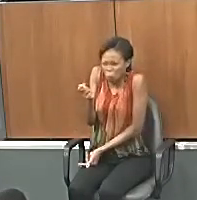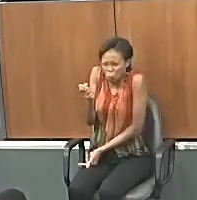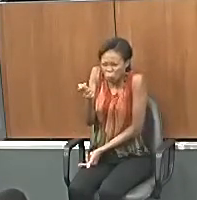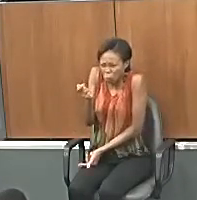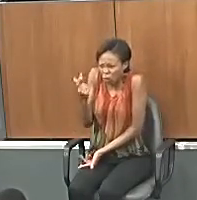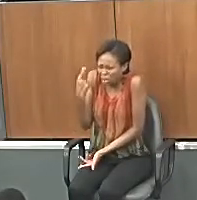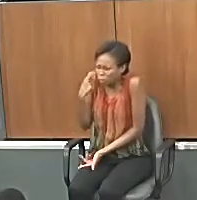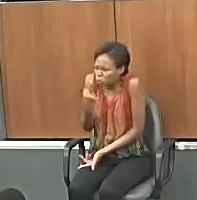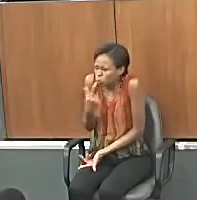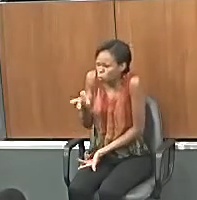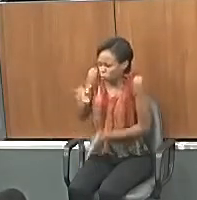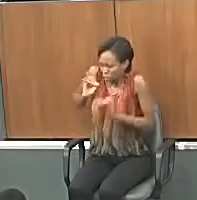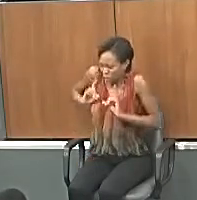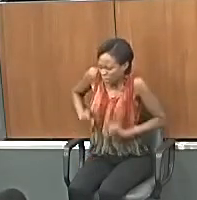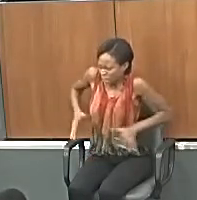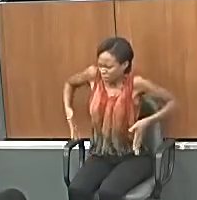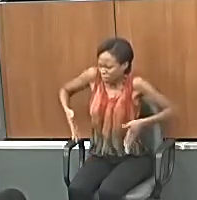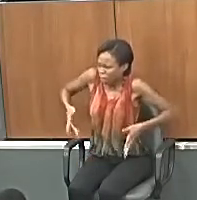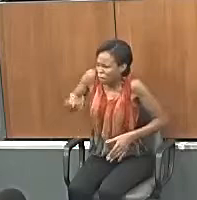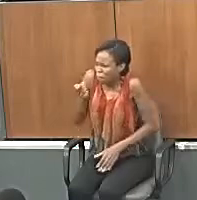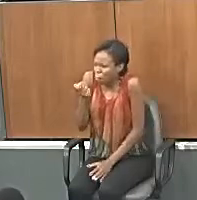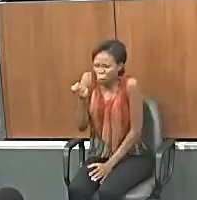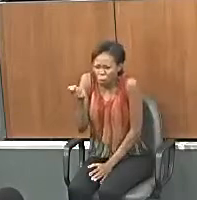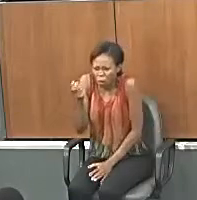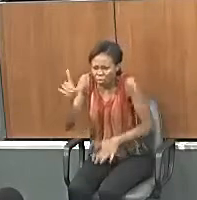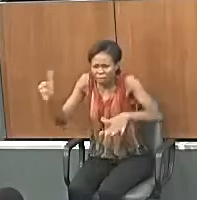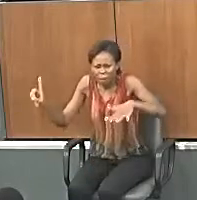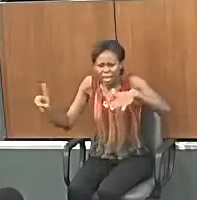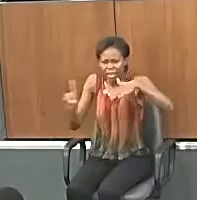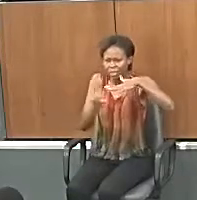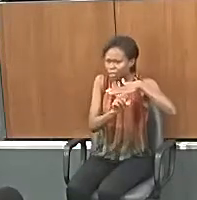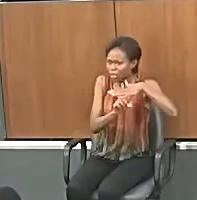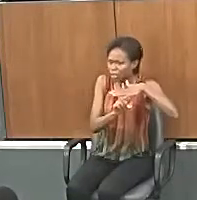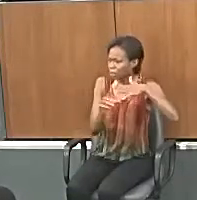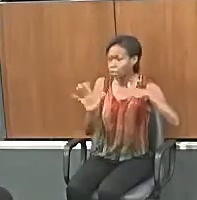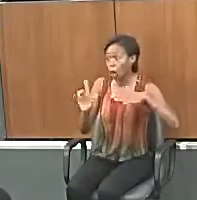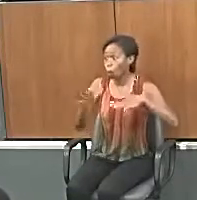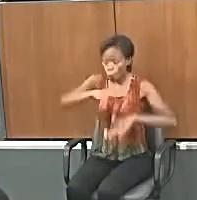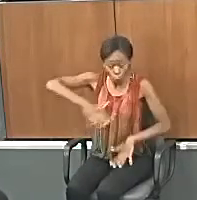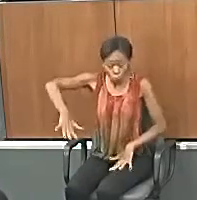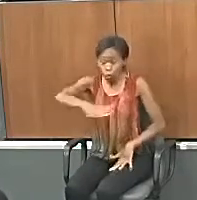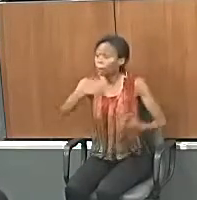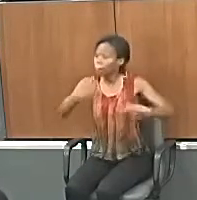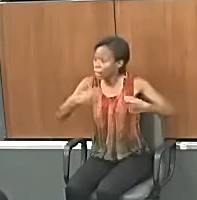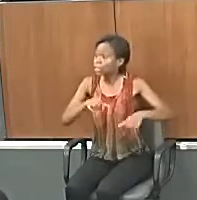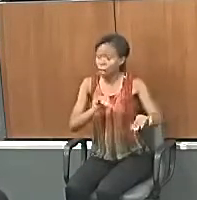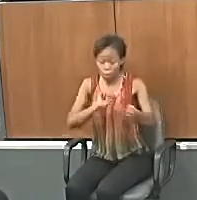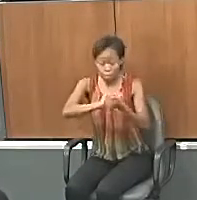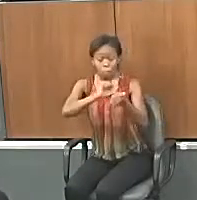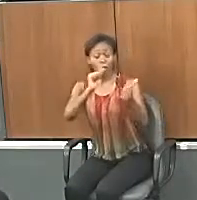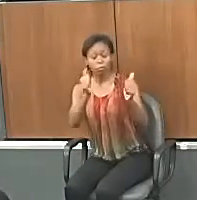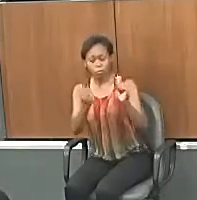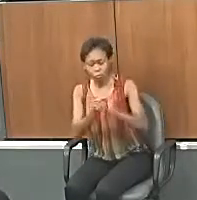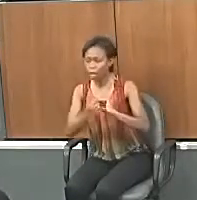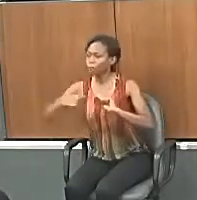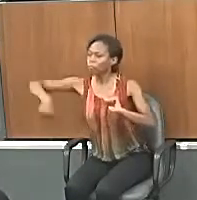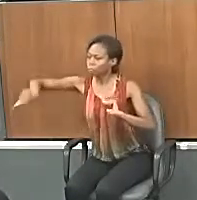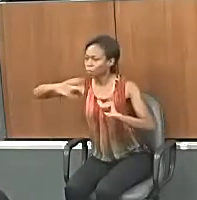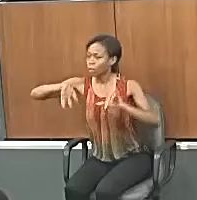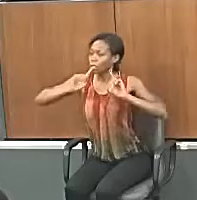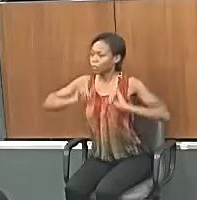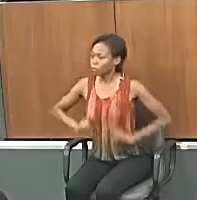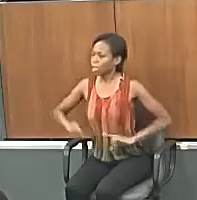todos os espaços e eles devem estar bem preparados para receber tanto a pessoa com deficiência quando a pessoa que não tem qualquer